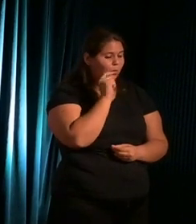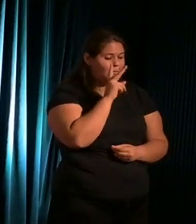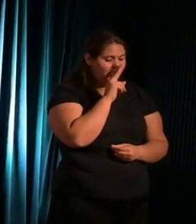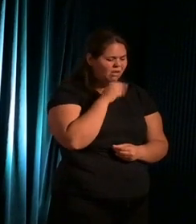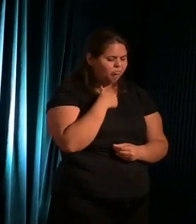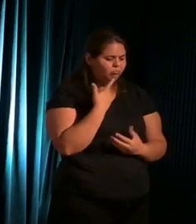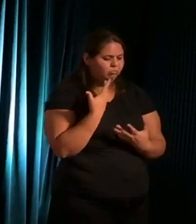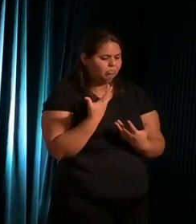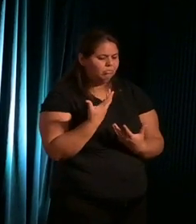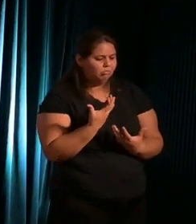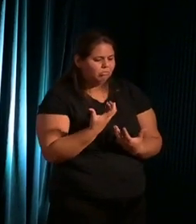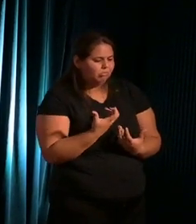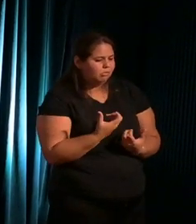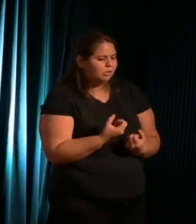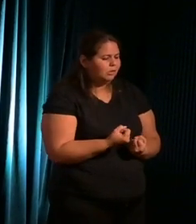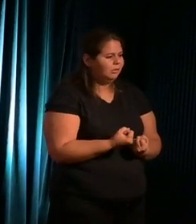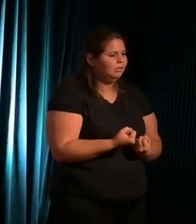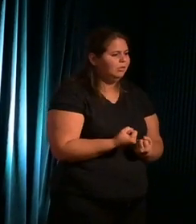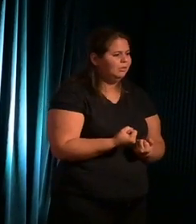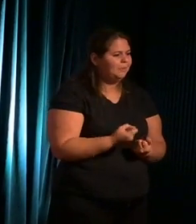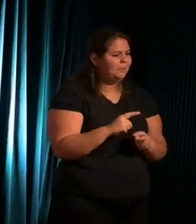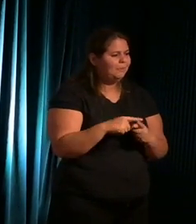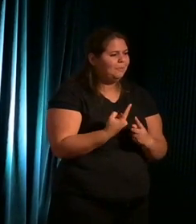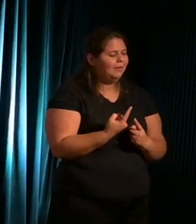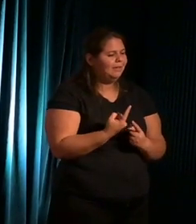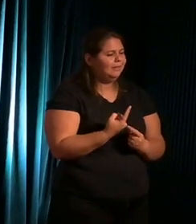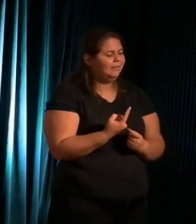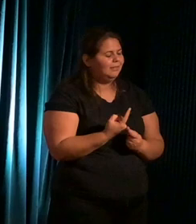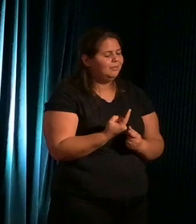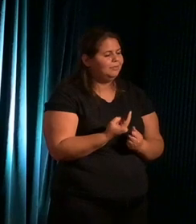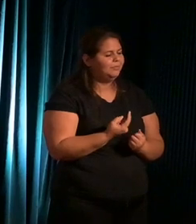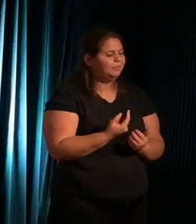aceitar um leve